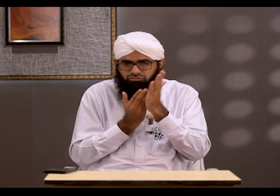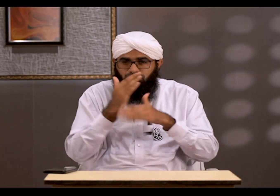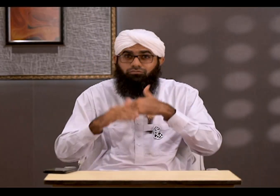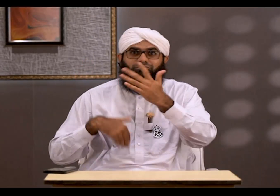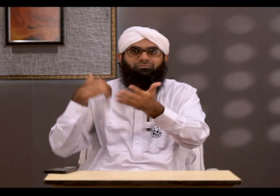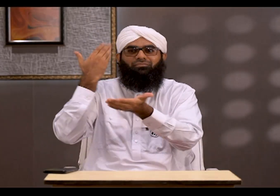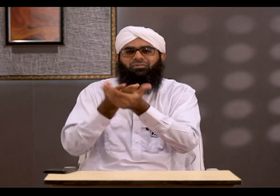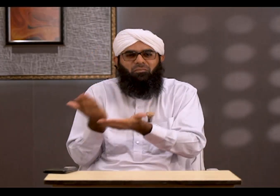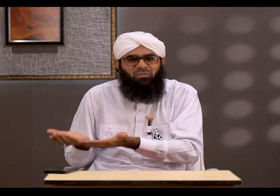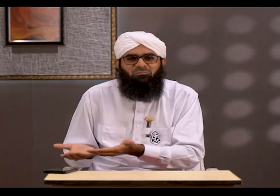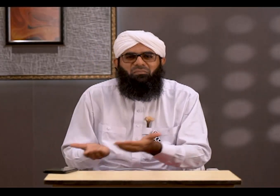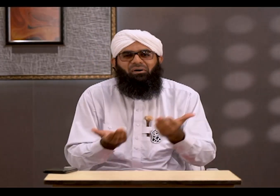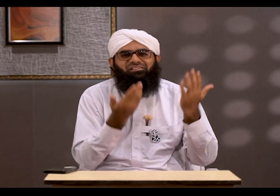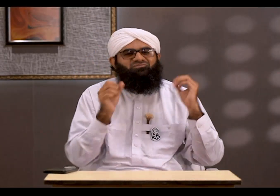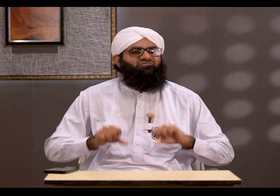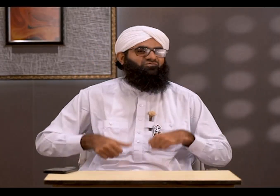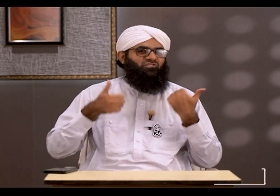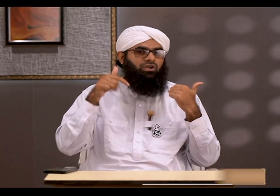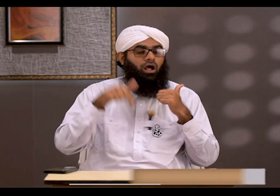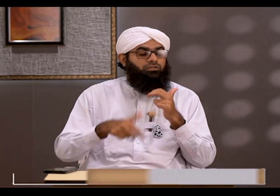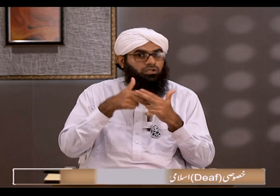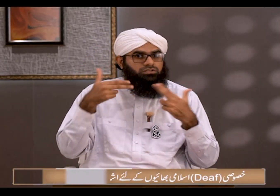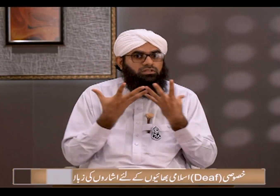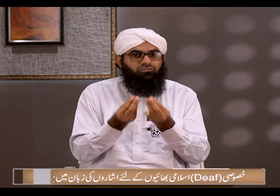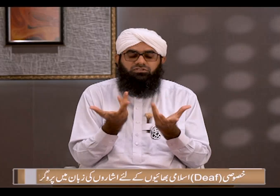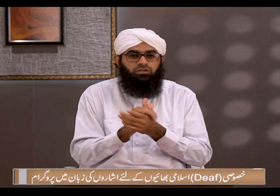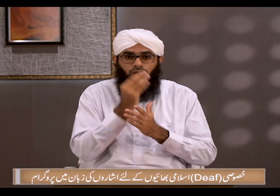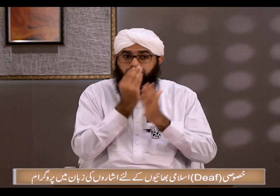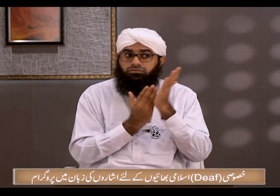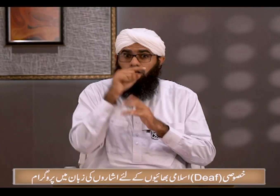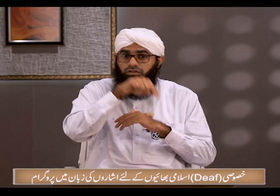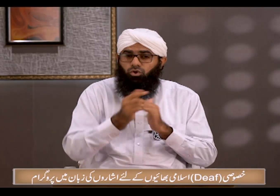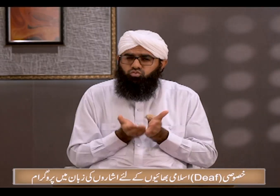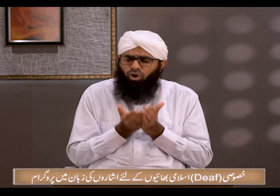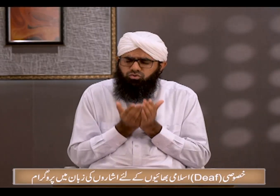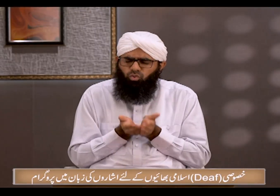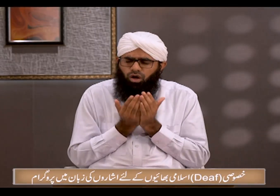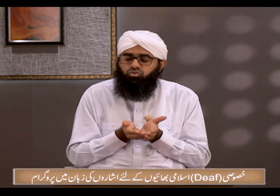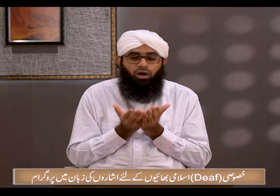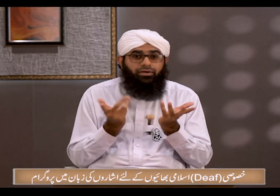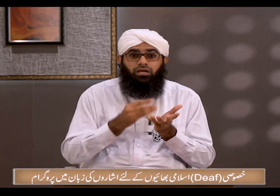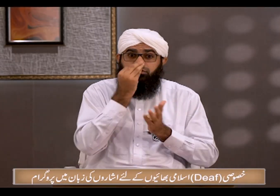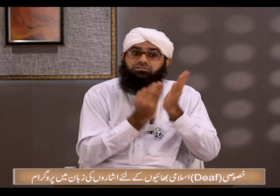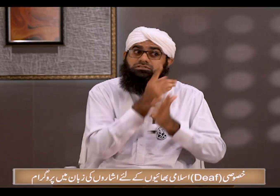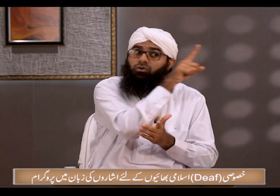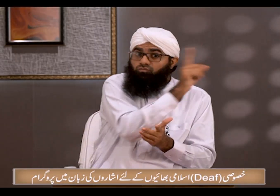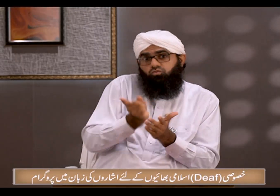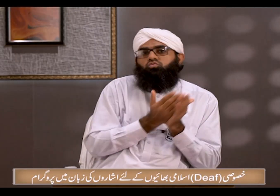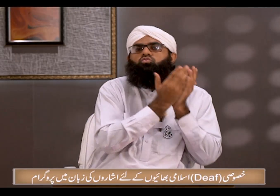مہمان بنا دے گی۔ آئیے جانتے ہیں کہ جنت کی دعا مانگنے والے کے لیے خود جنت کیا دعا مانگتی ہے۔ جنت کی دعا۔ حضرت